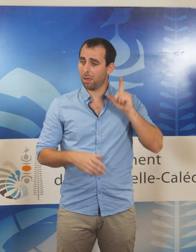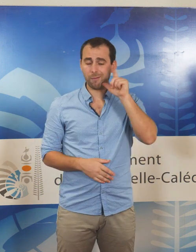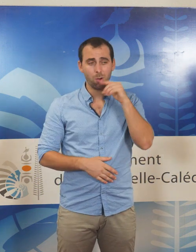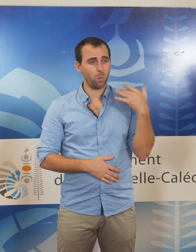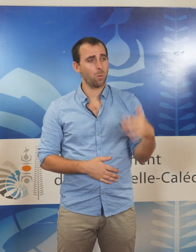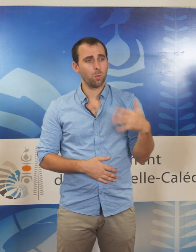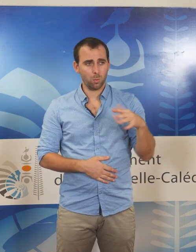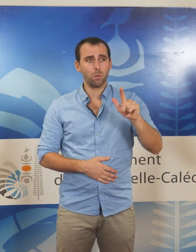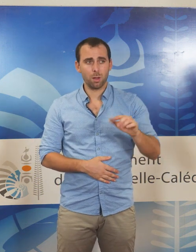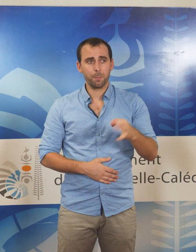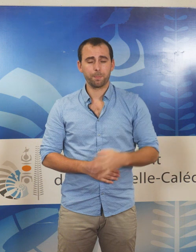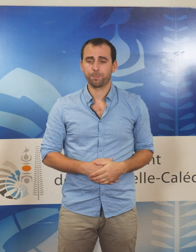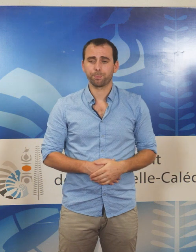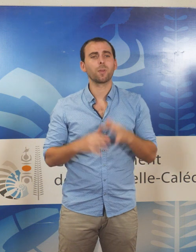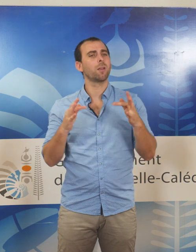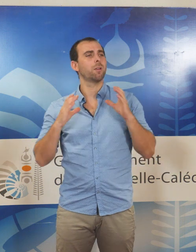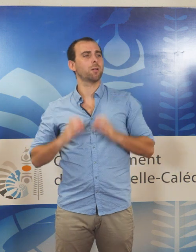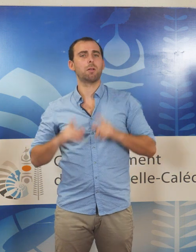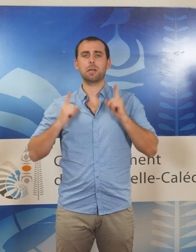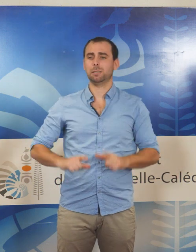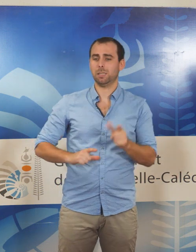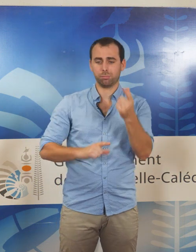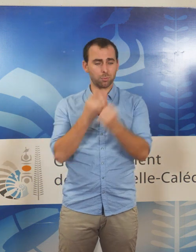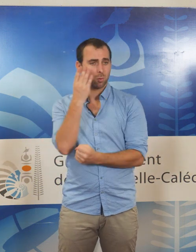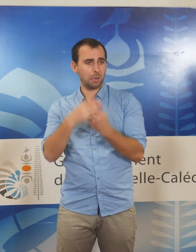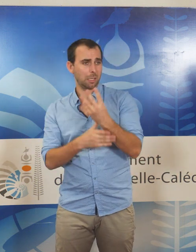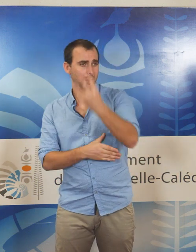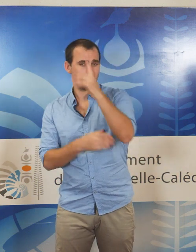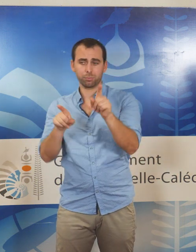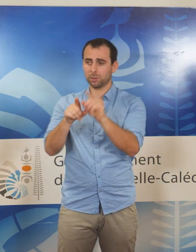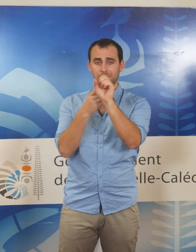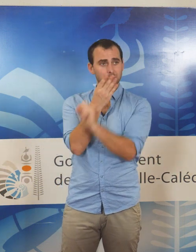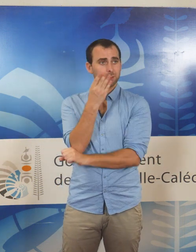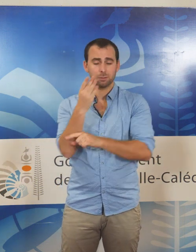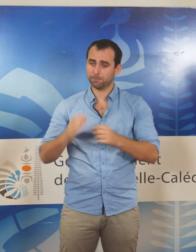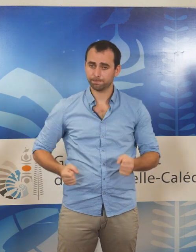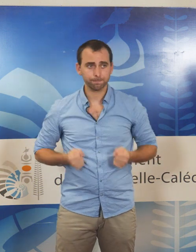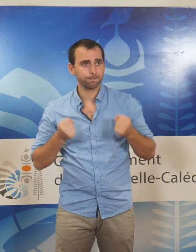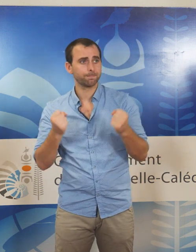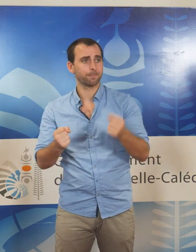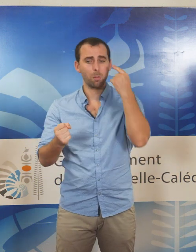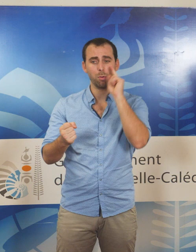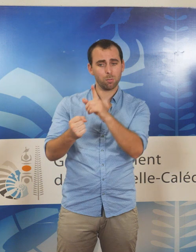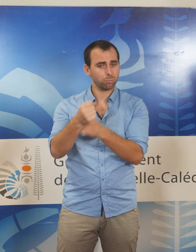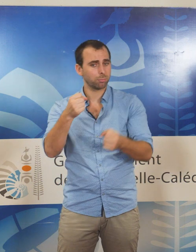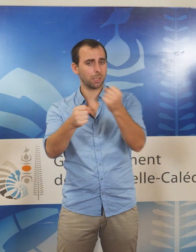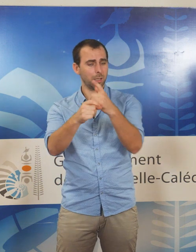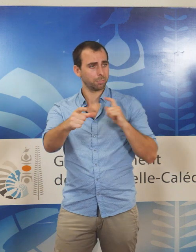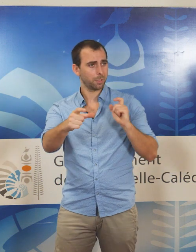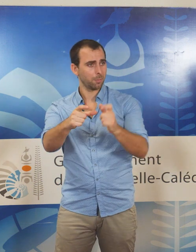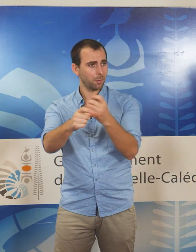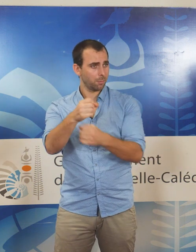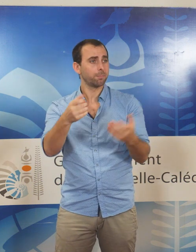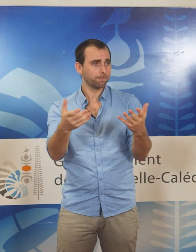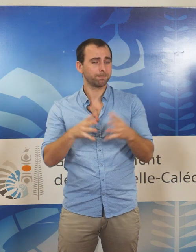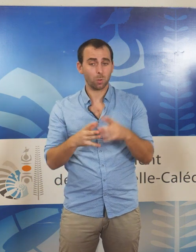est du secondaire, donc la Nouvelle-Calédonie et la province donc ont mis également des dispositifs en place et nous avons commandé